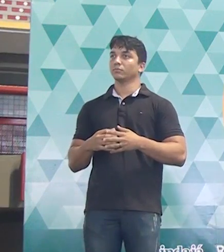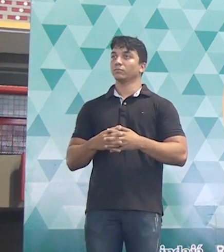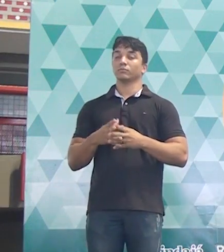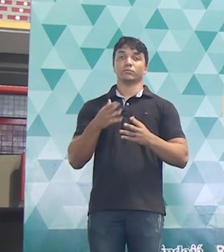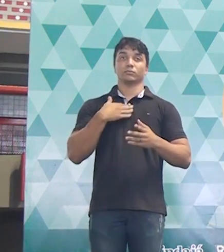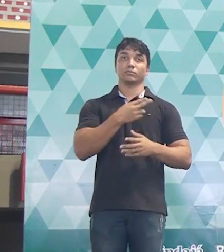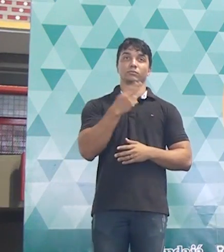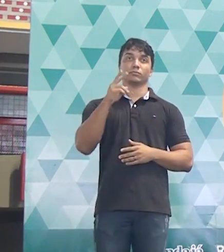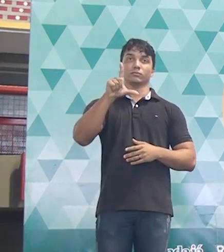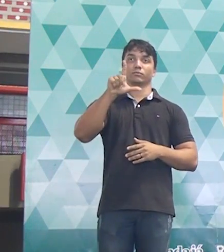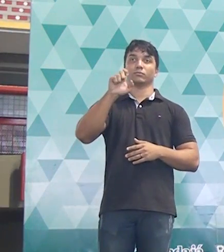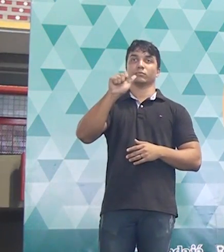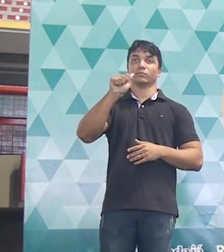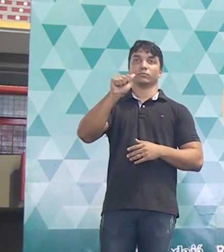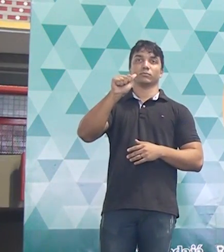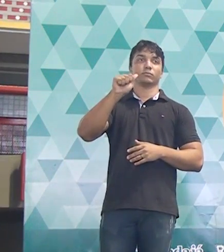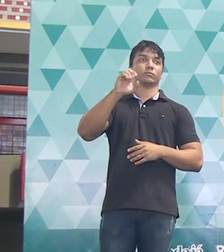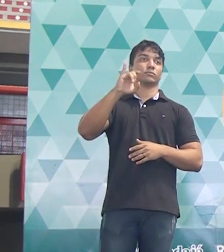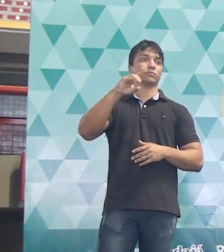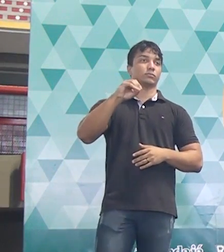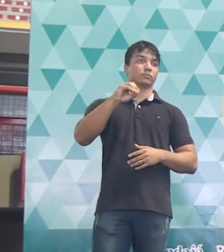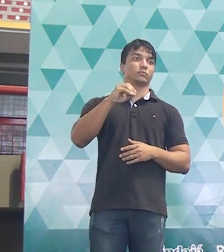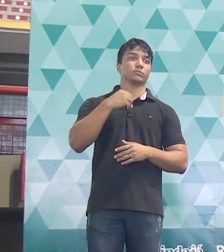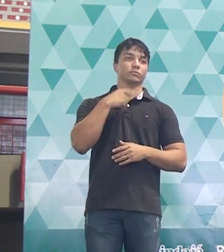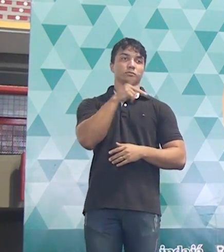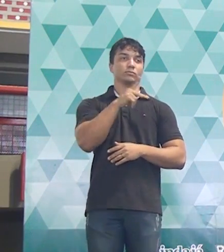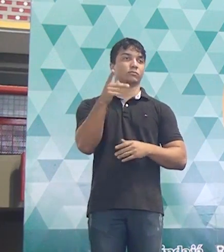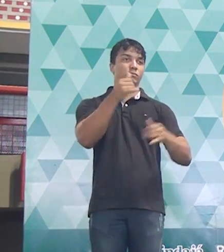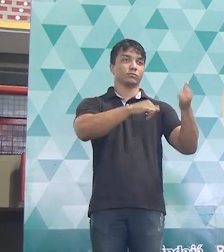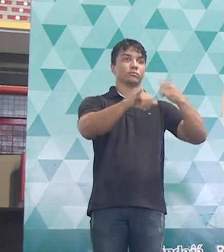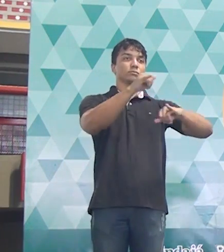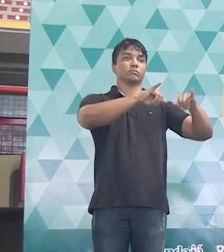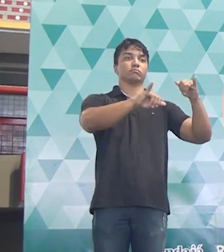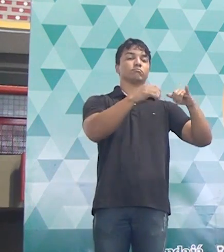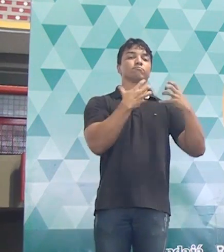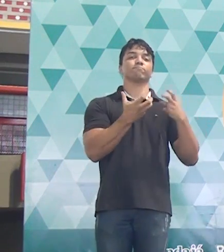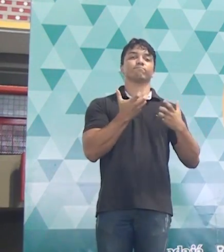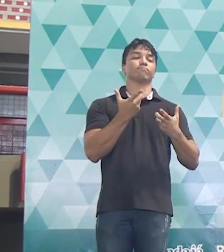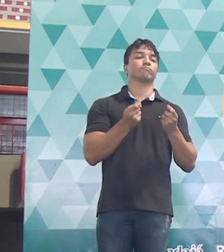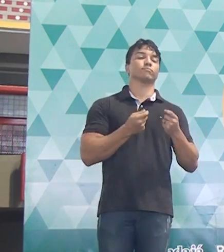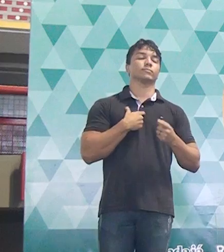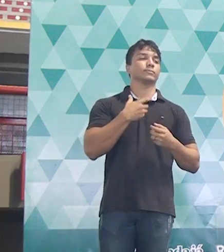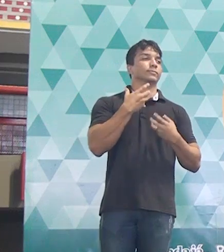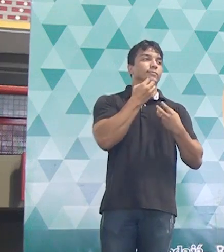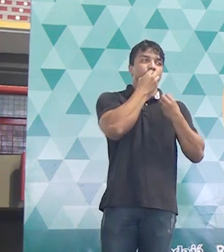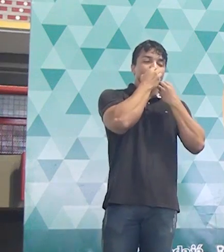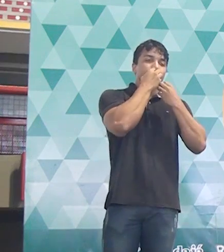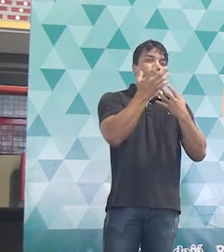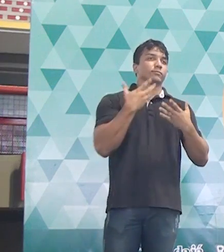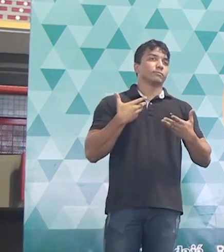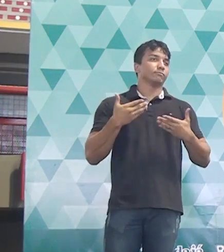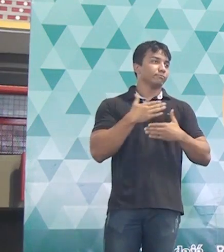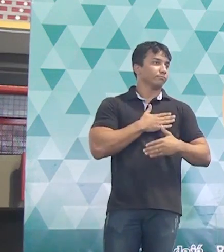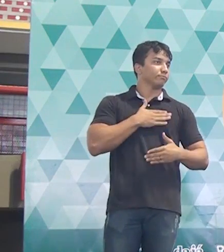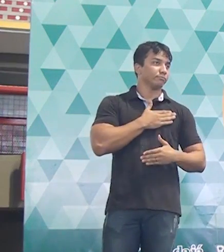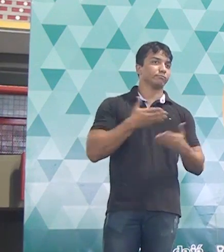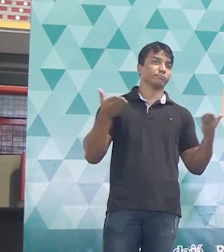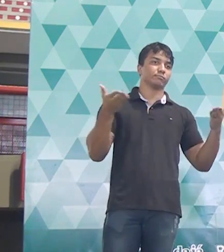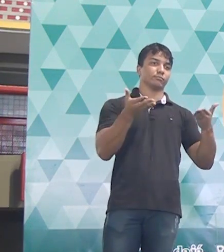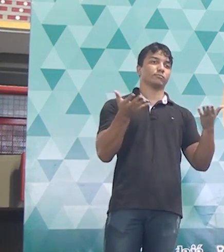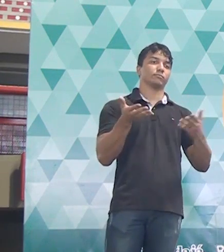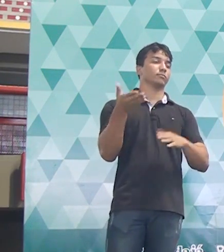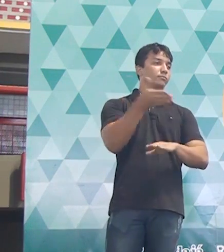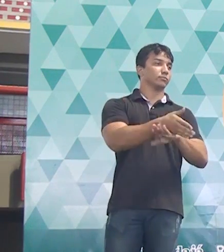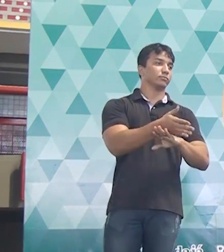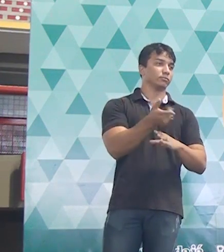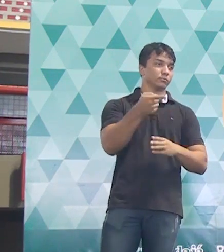Meu nome é Laércio Cavalcante, professor de Química. Queria dizer que é uma grande honra estar aqui participando desse momento, que eu espero